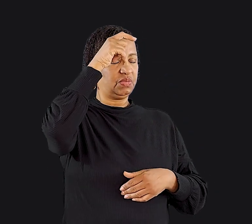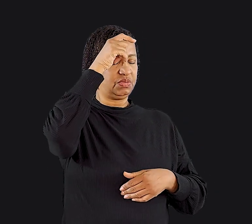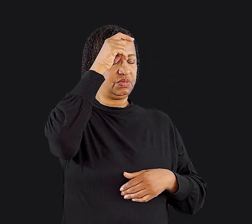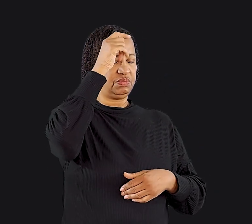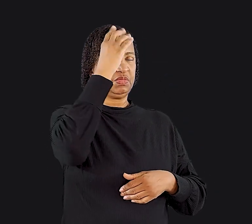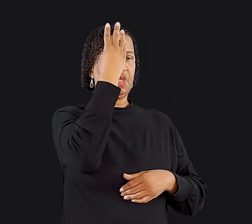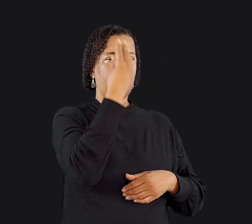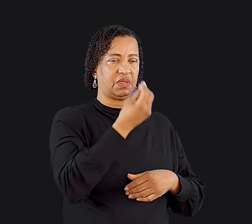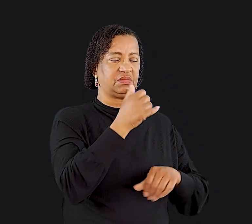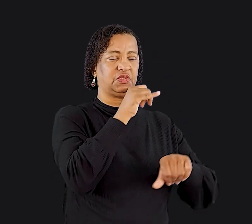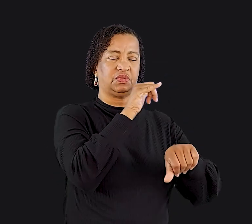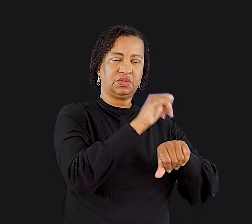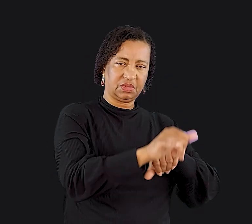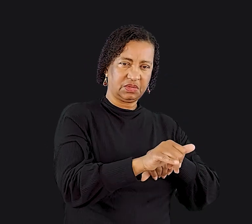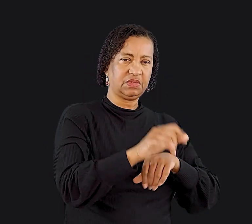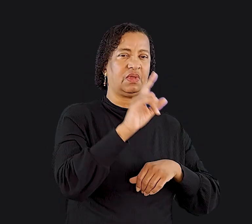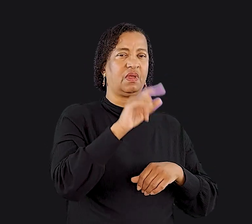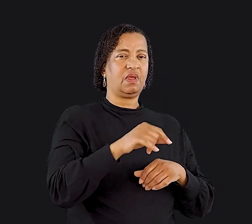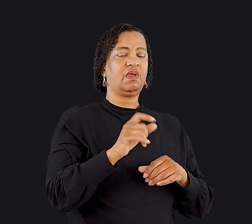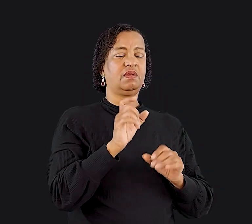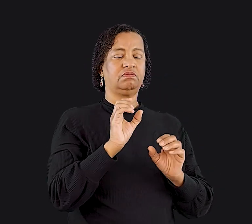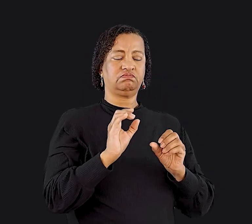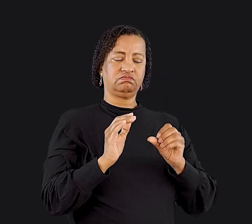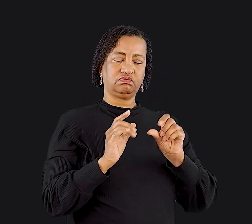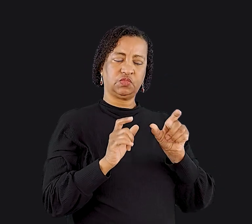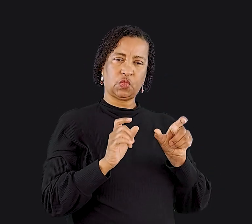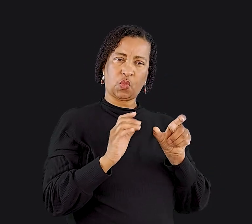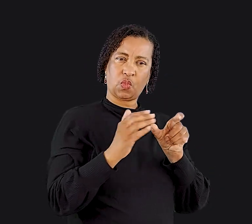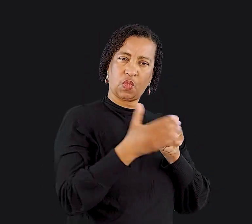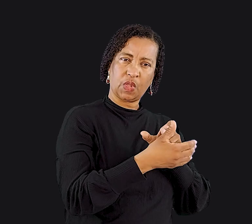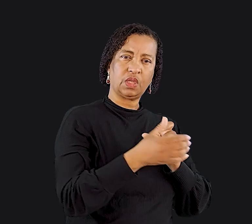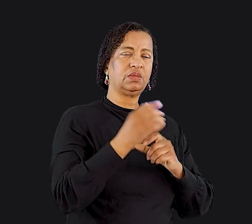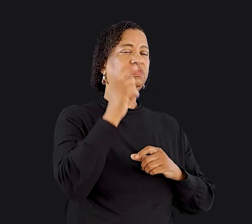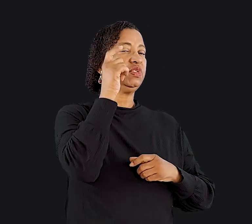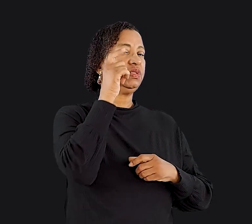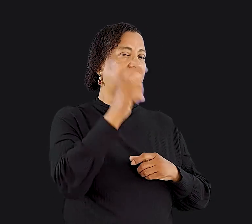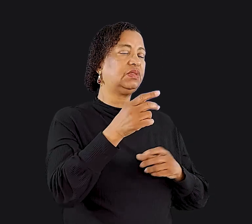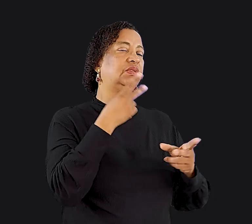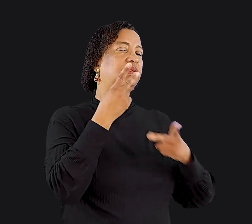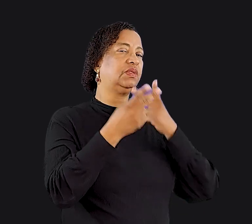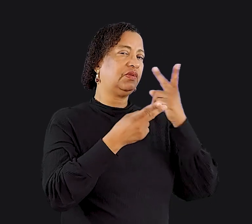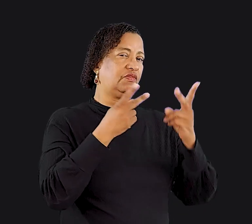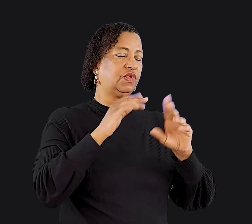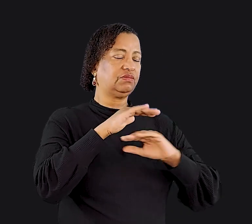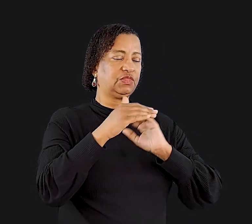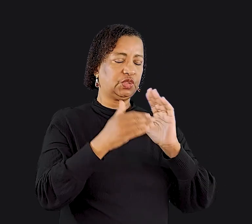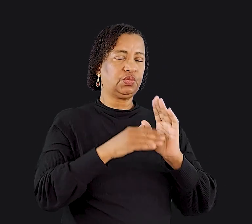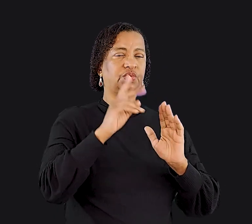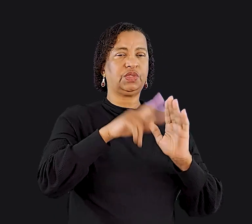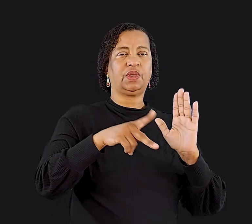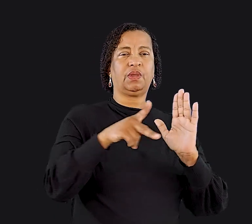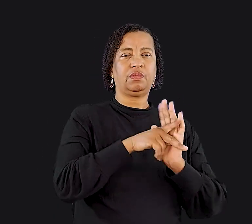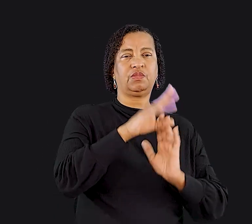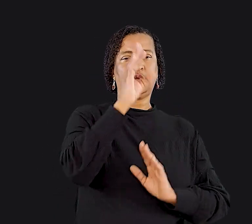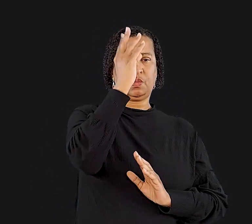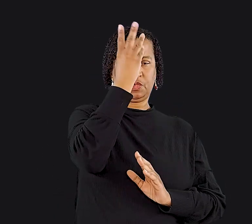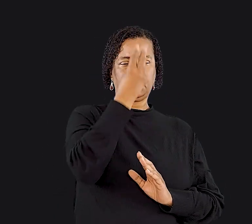Espíritos enganadores. Essa é uma expressão interessante e refere-se a tudo que é espiritual, mas